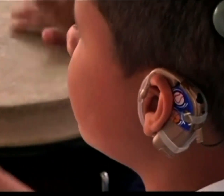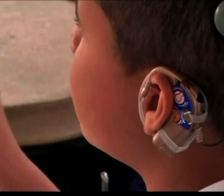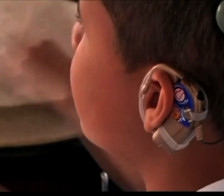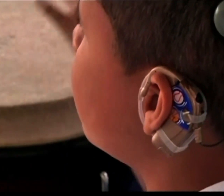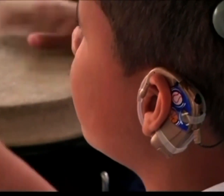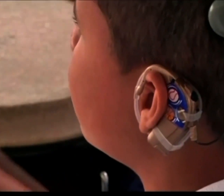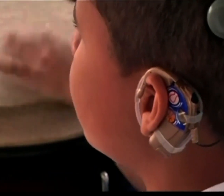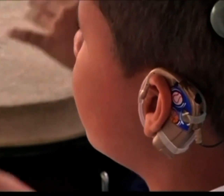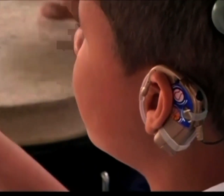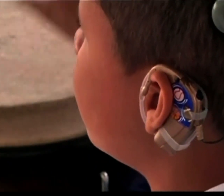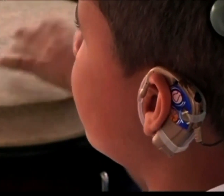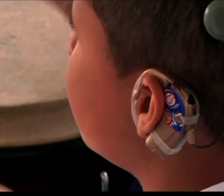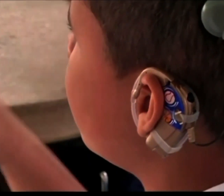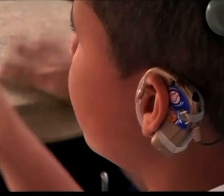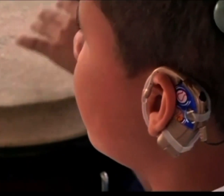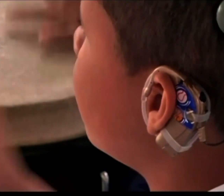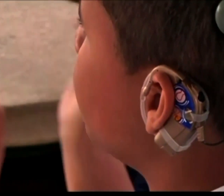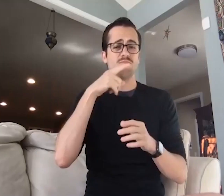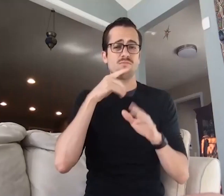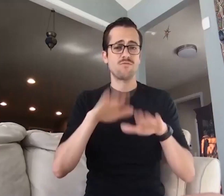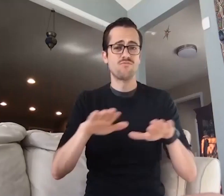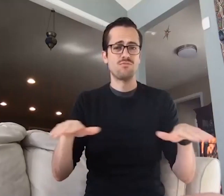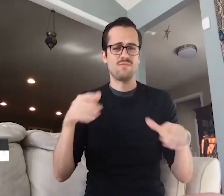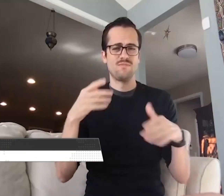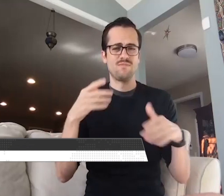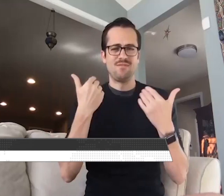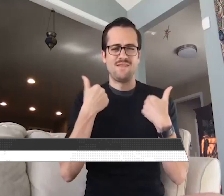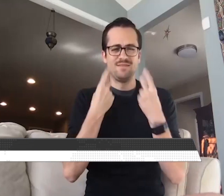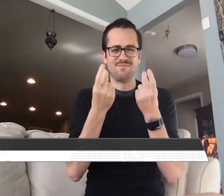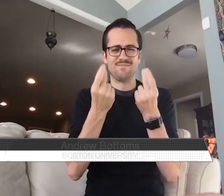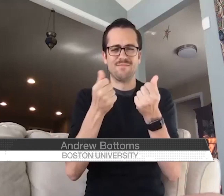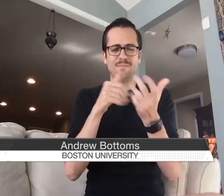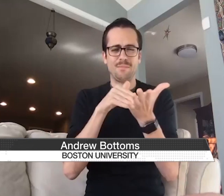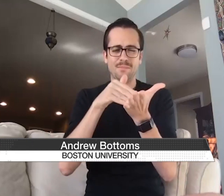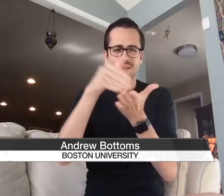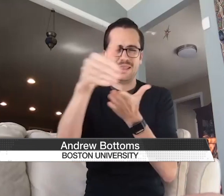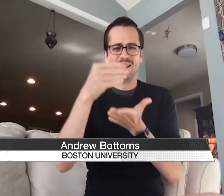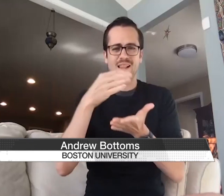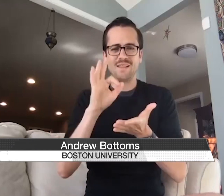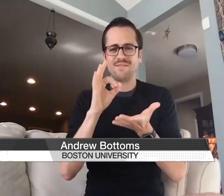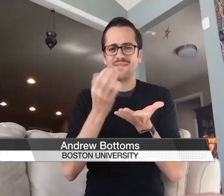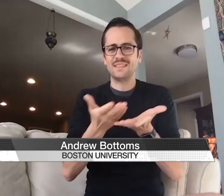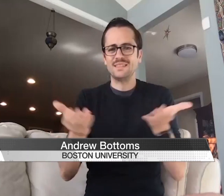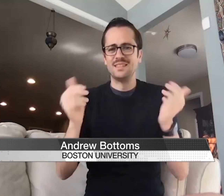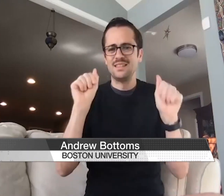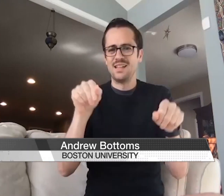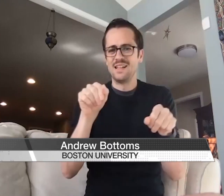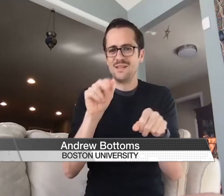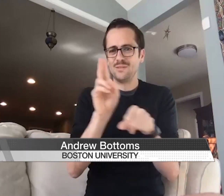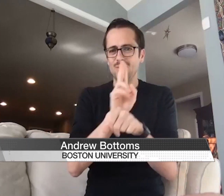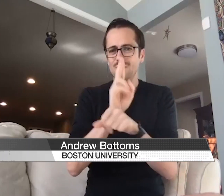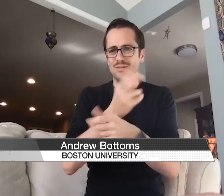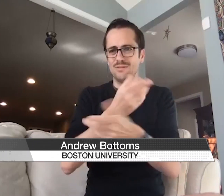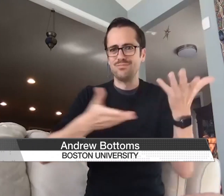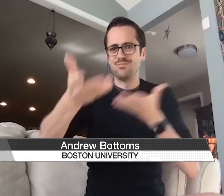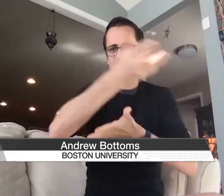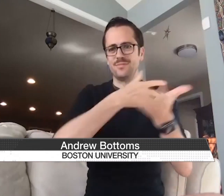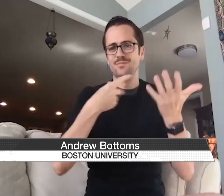کی زبان نہیں سمجھتے۔ Hearing children have immediate access to information, whereas سماعت رکھنے والے بچوں کو فوری